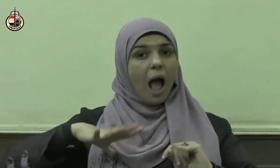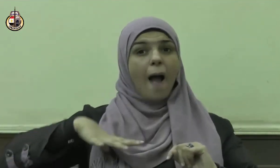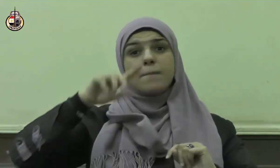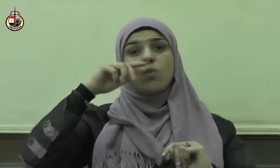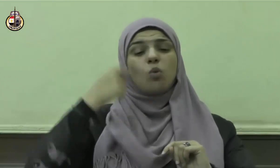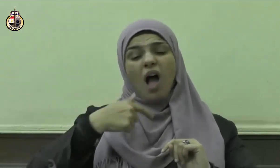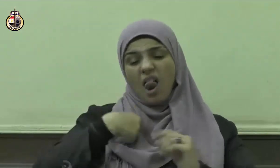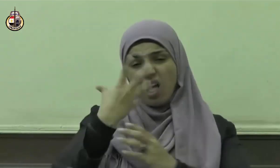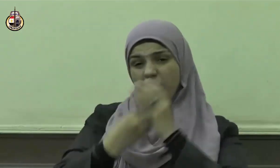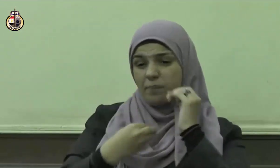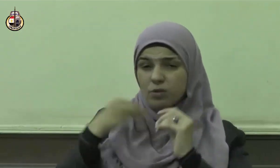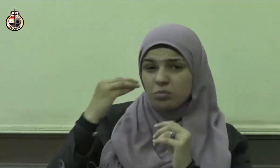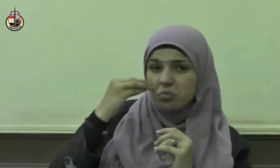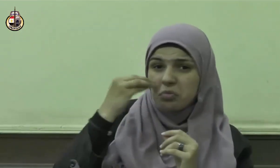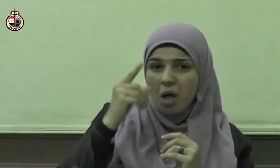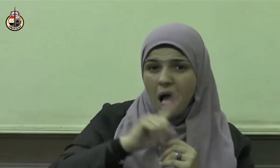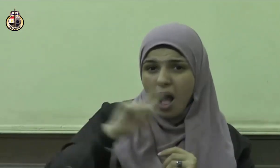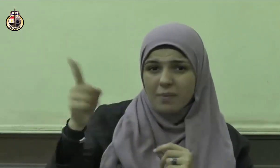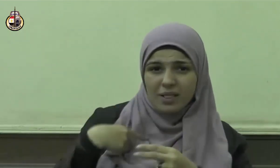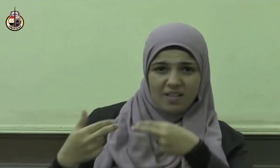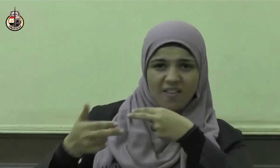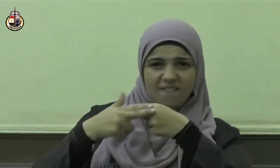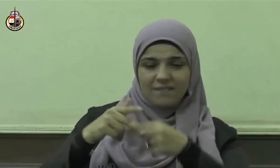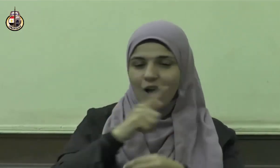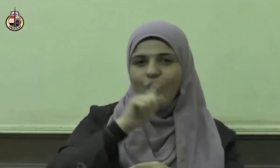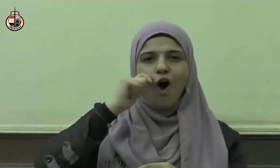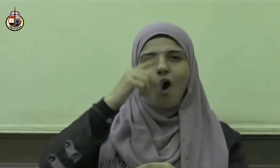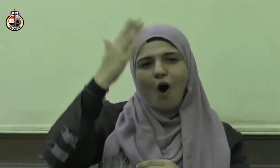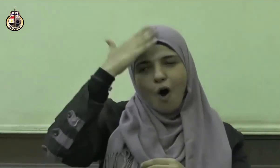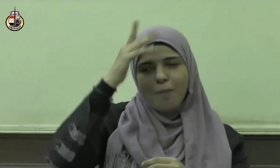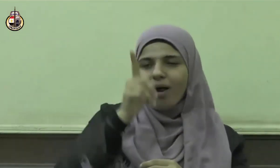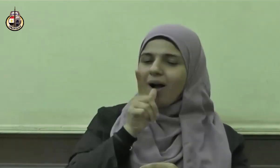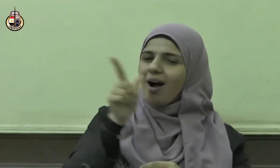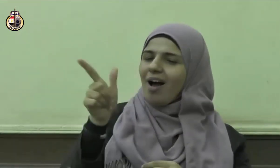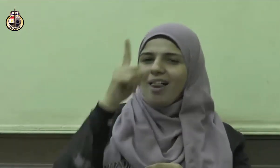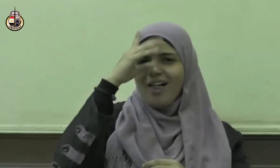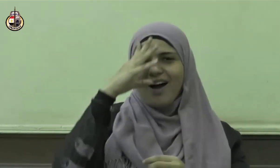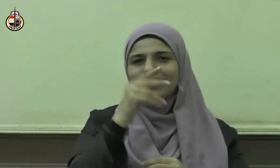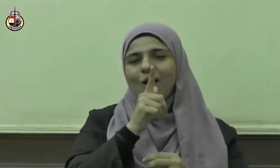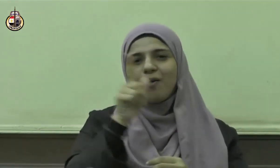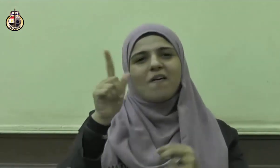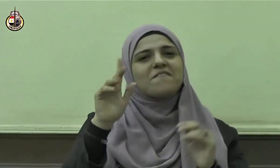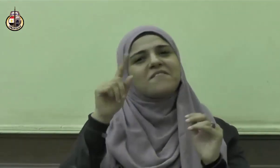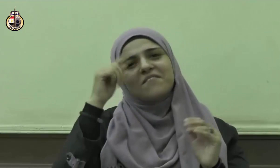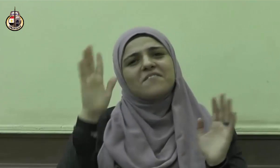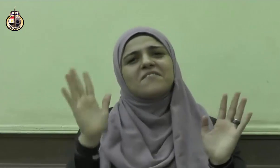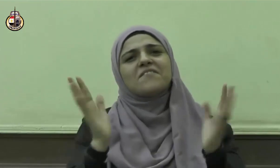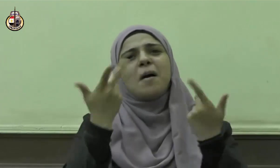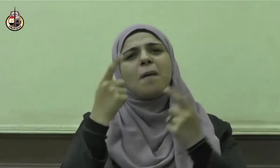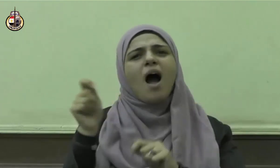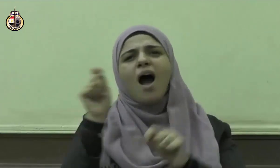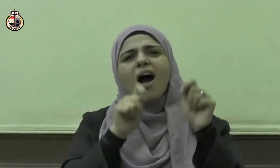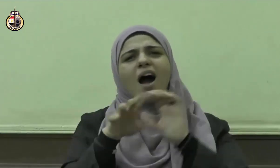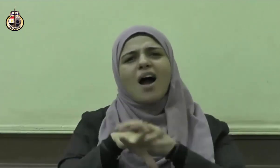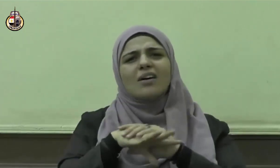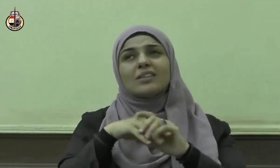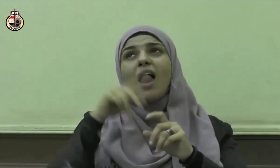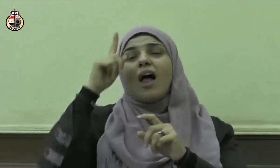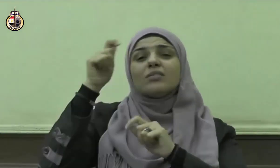ولدا. فقال عمر رضي الله عنه: فما أصنع إن كان الله نزع